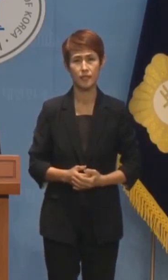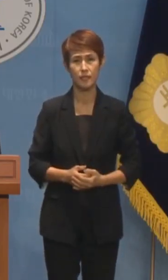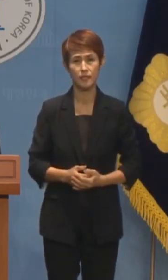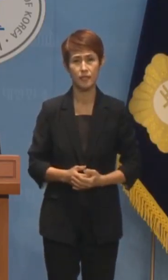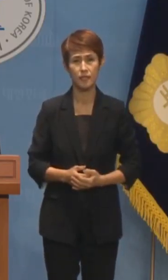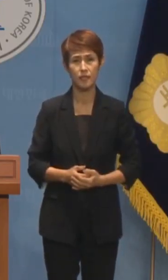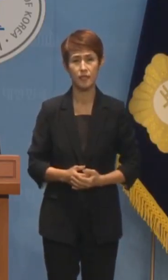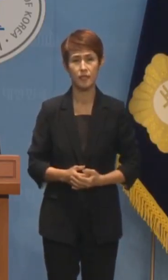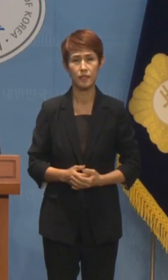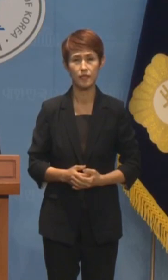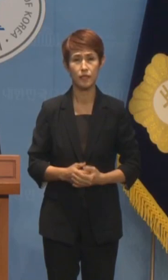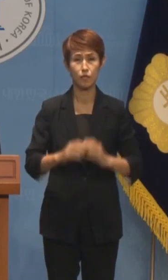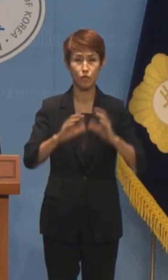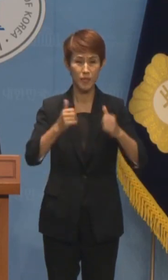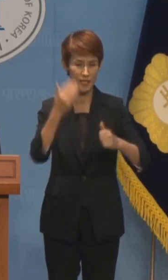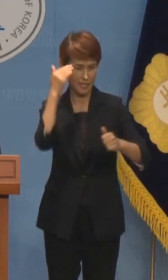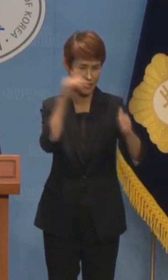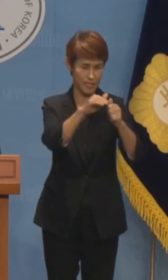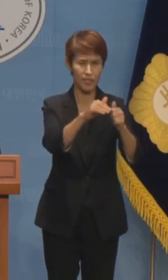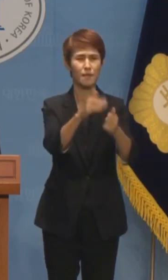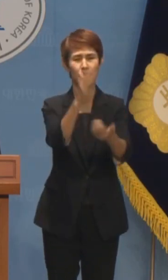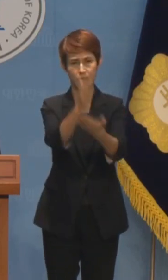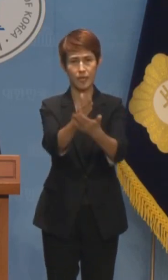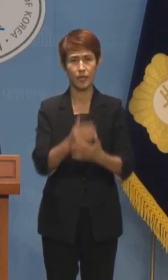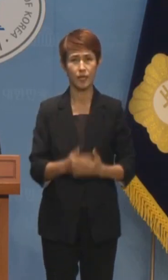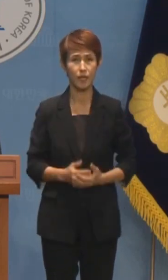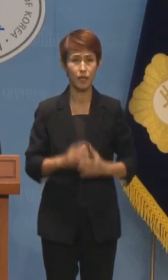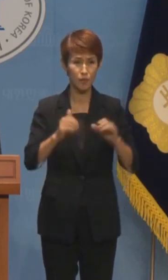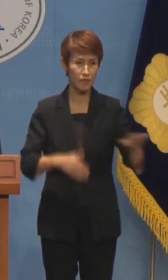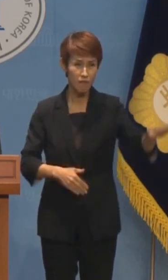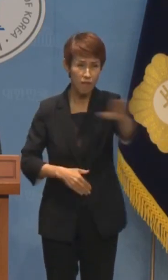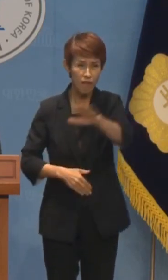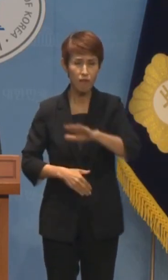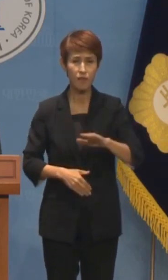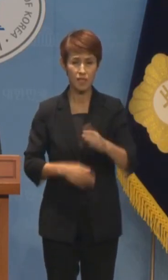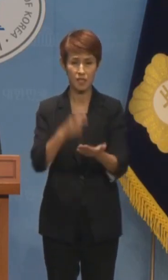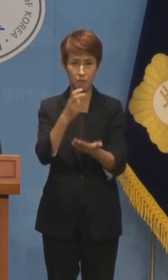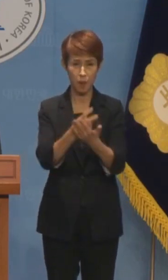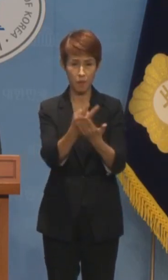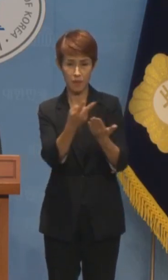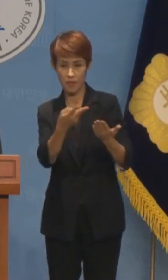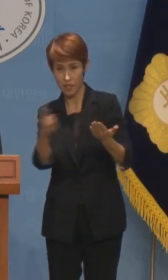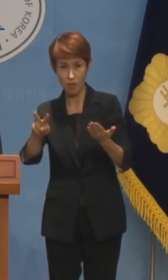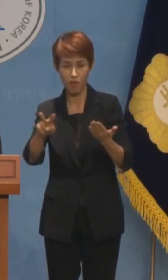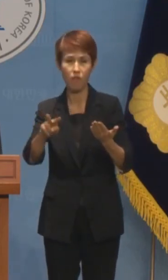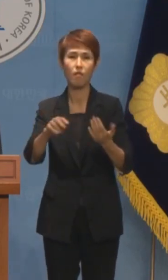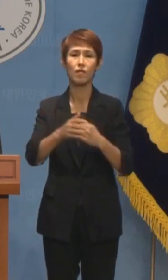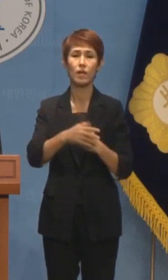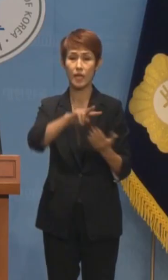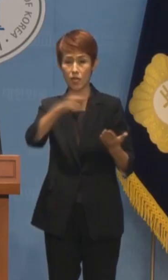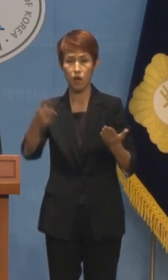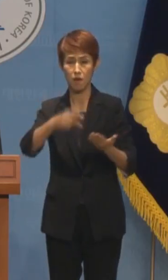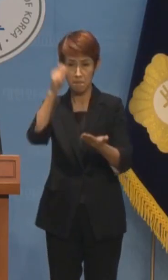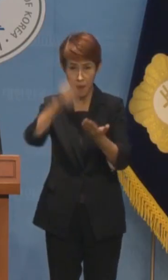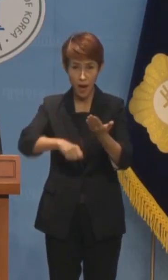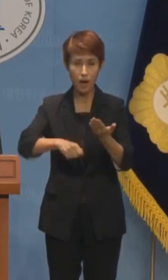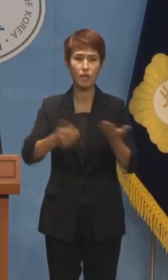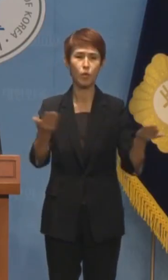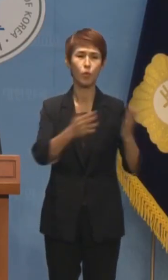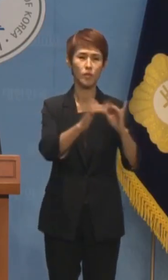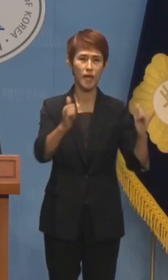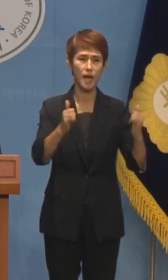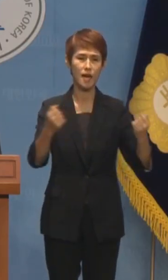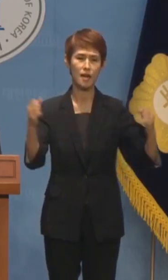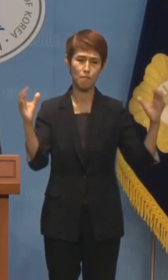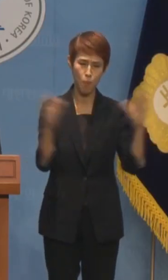국민들 그만 괴롭게 하십시오. 국민들은 당장 노조법 2, 3조 개정안이 통과되어 모든 노동자의